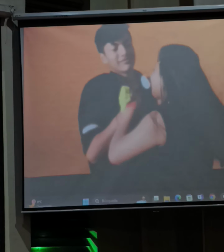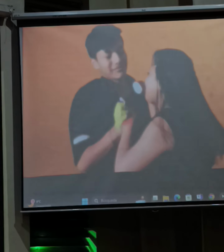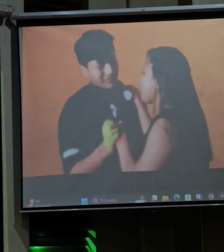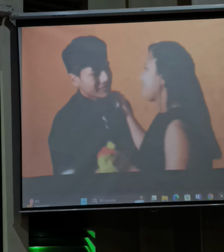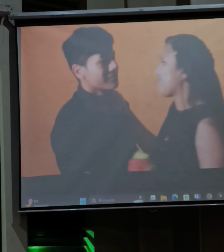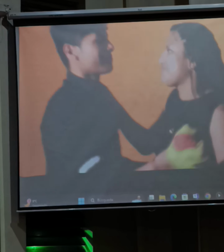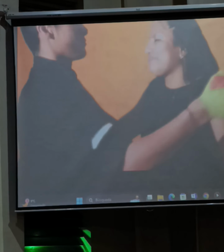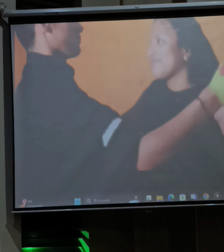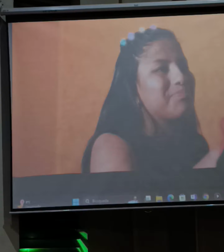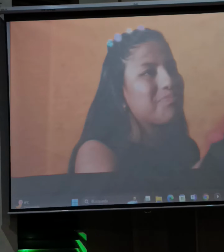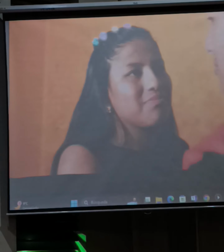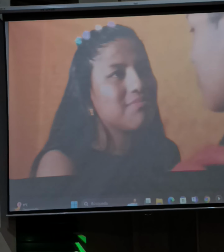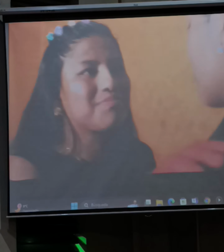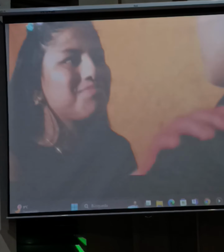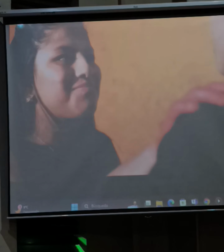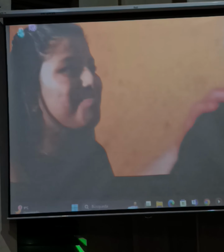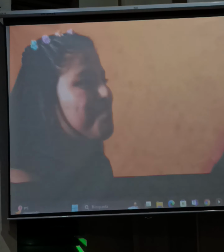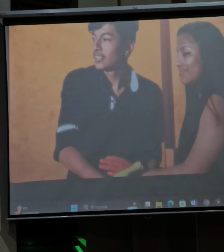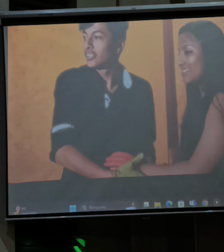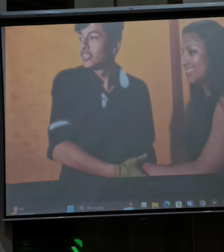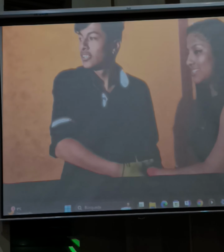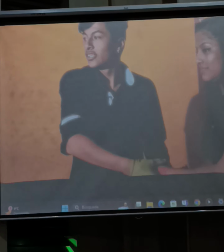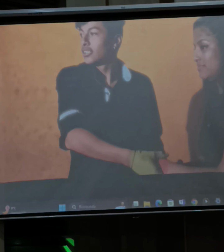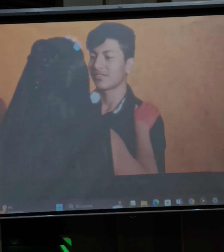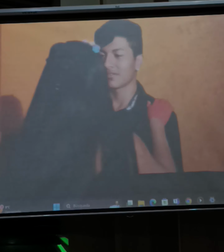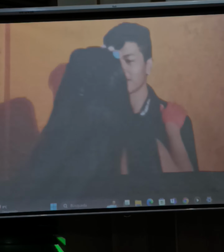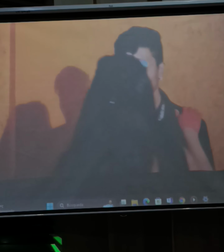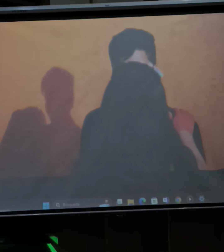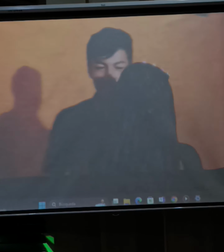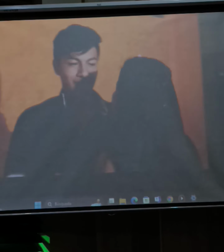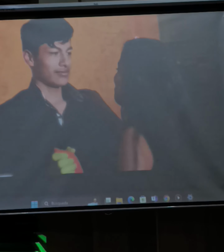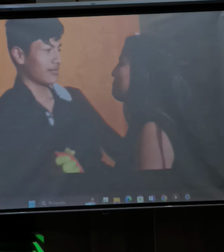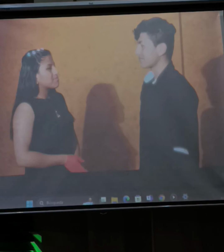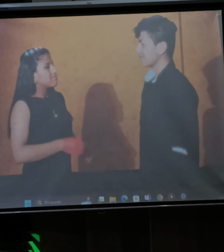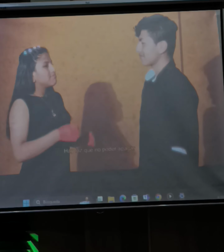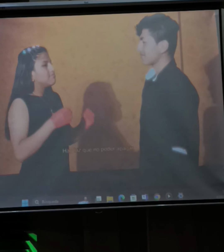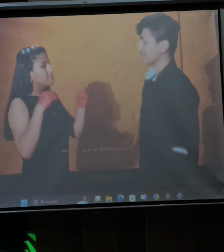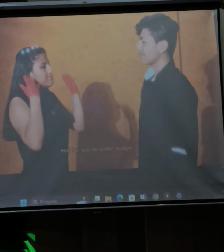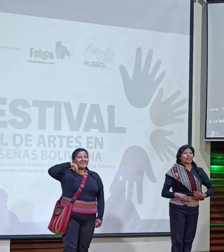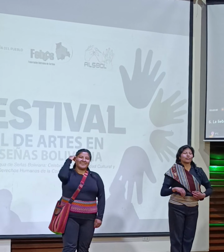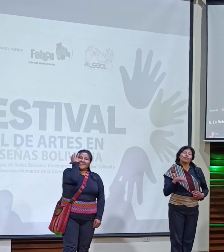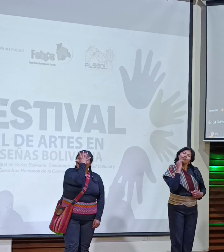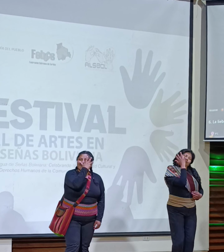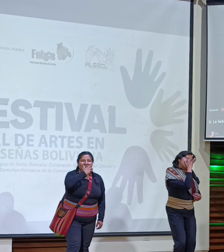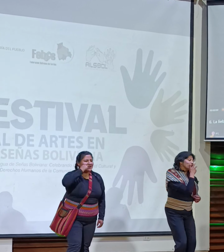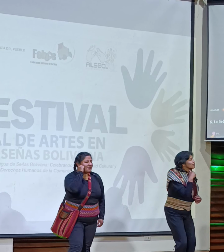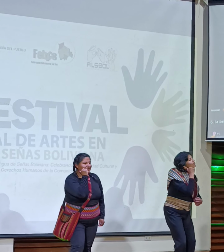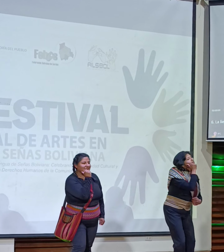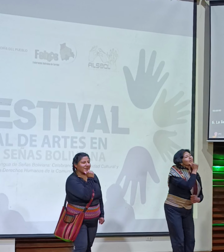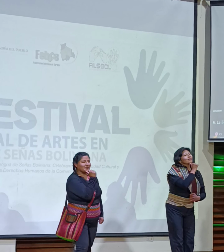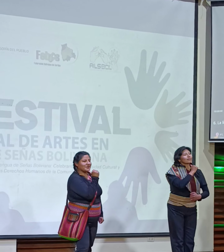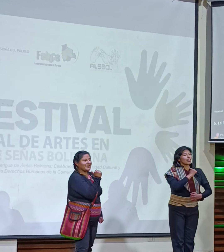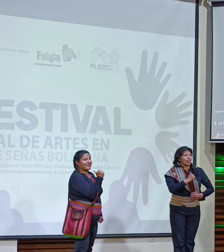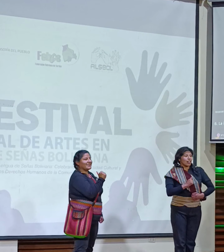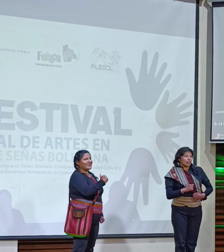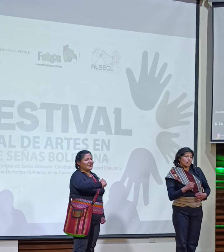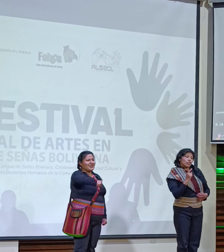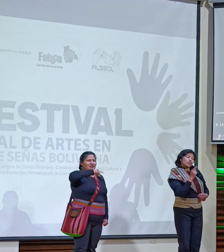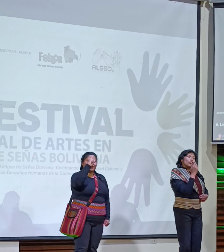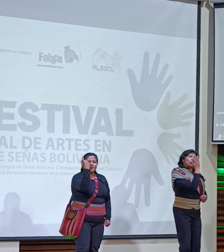distintas asociaciones, escuelas, institutos de formación destinados a difundir